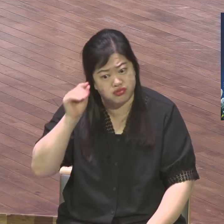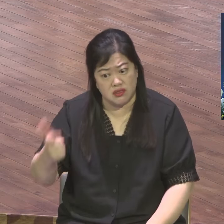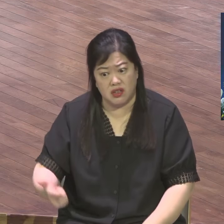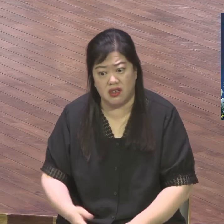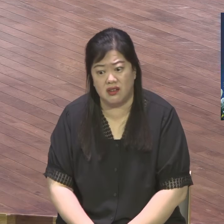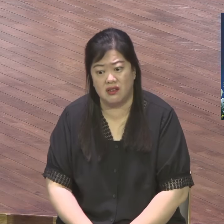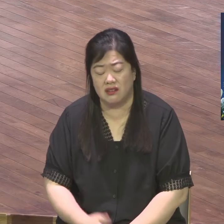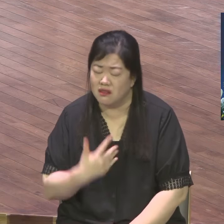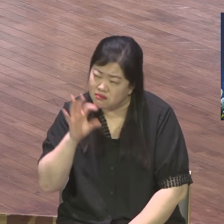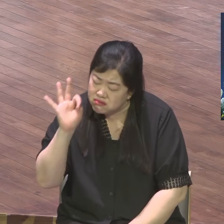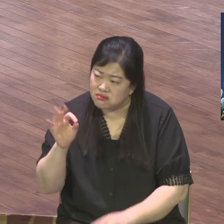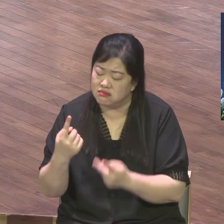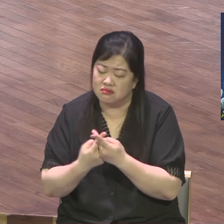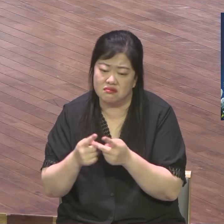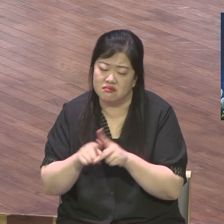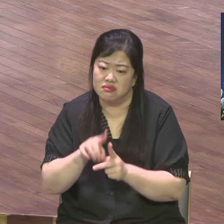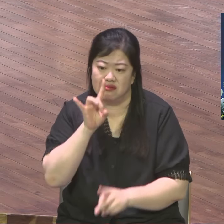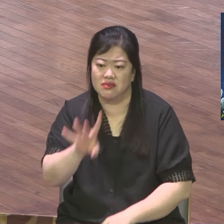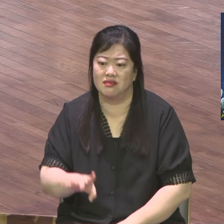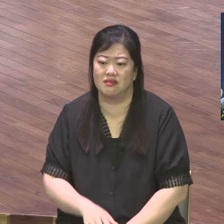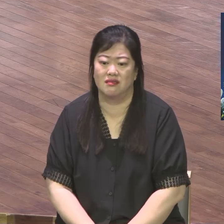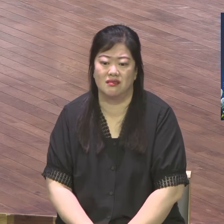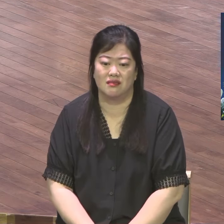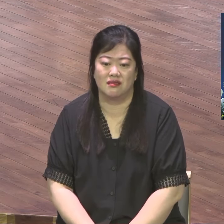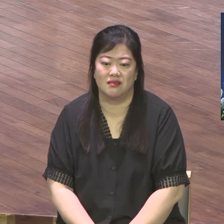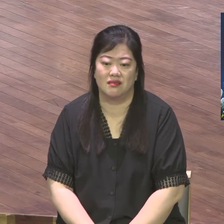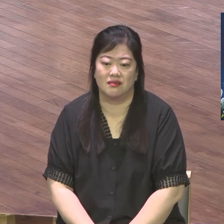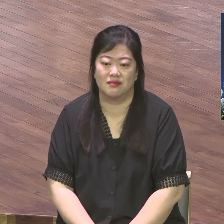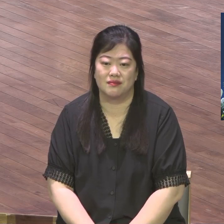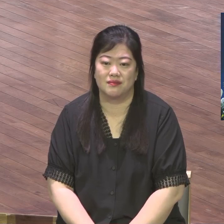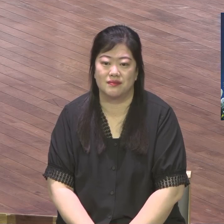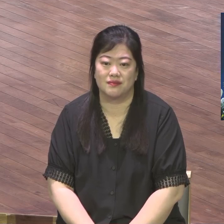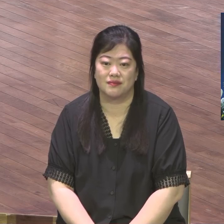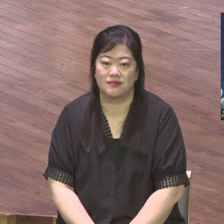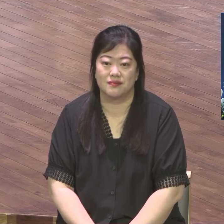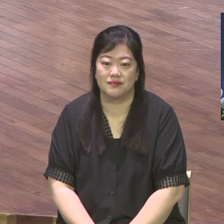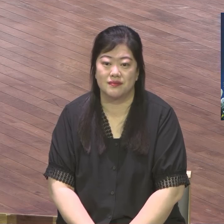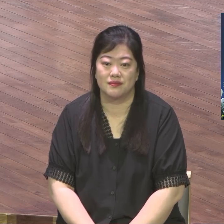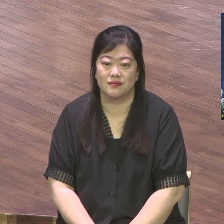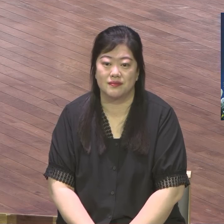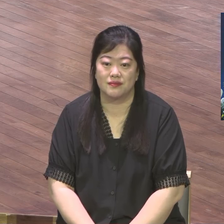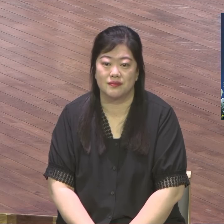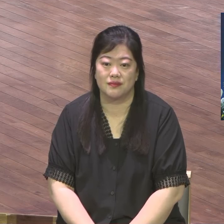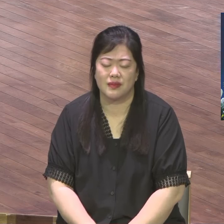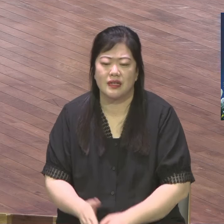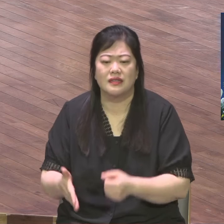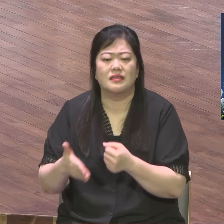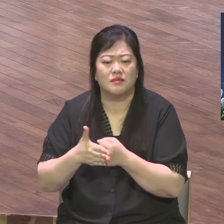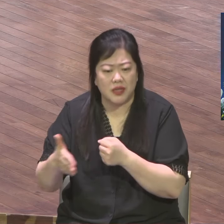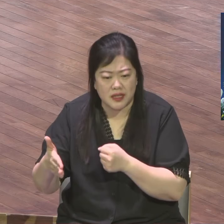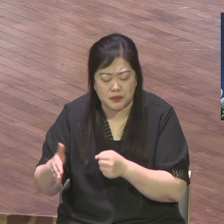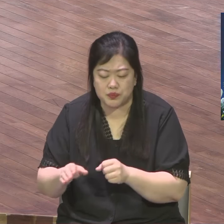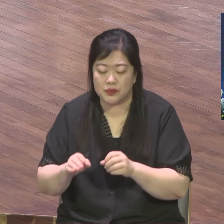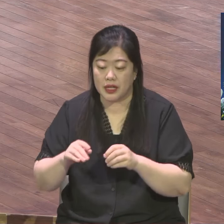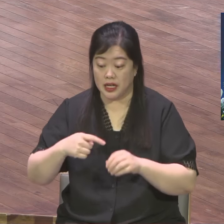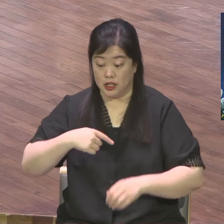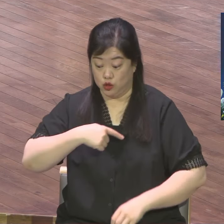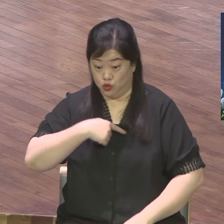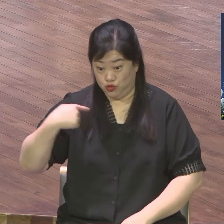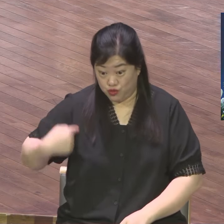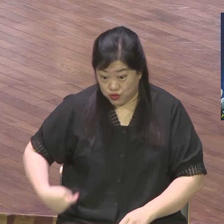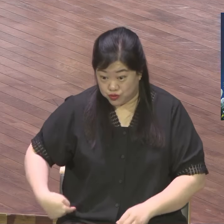그래서 우리가 그런데도 불구하고 그 내륙 허튼 테일러가 내륙 전도를 오랫동안 해왔기